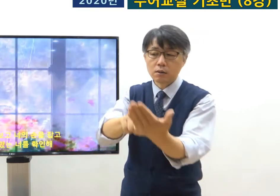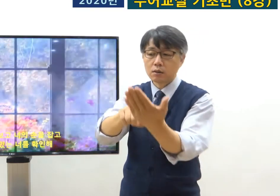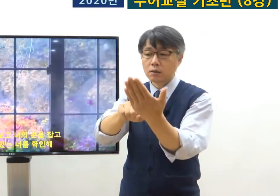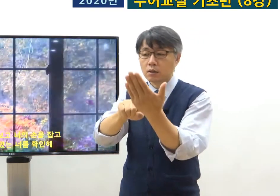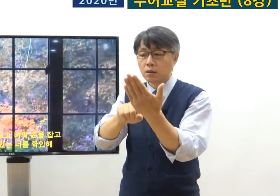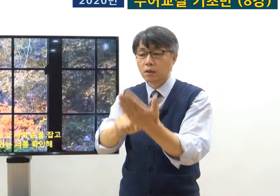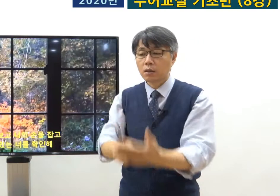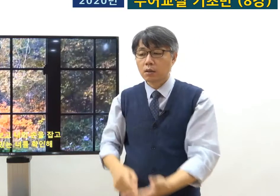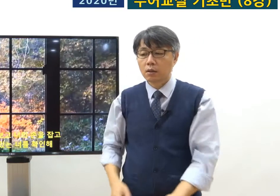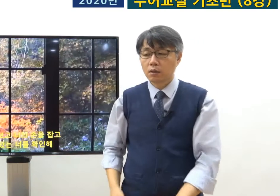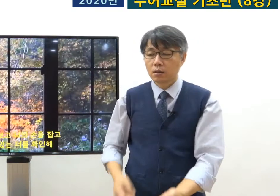확인해